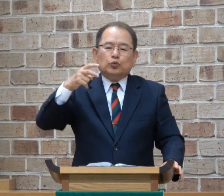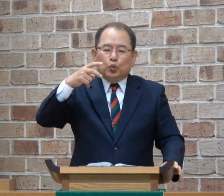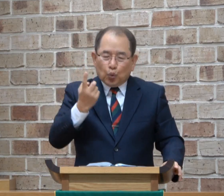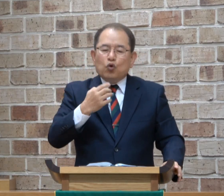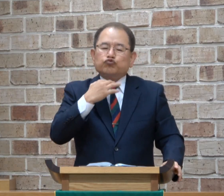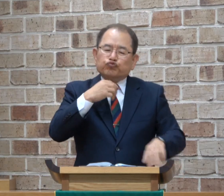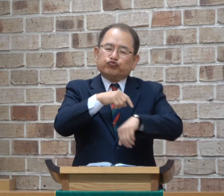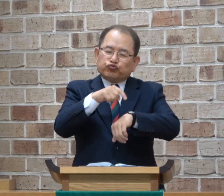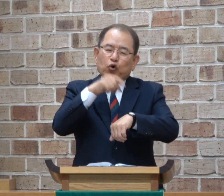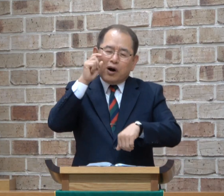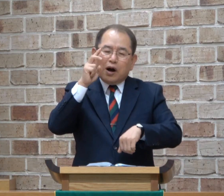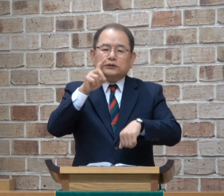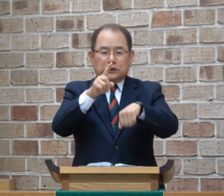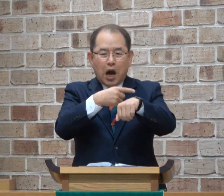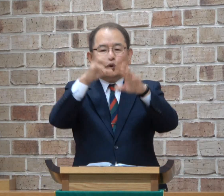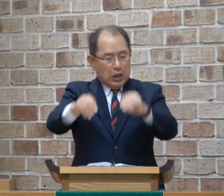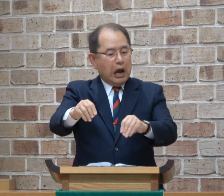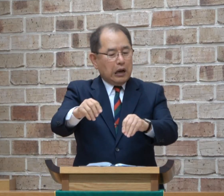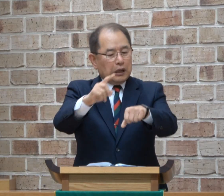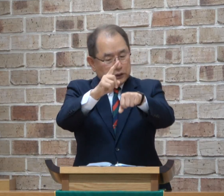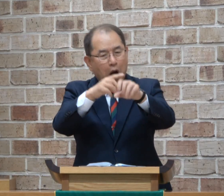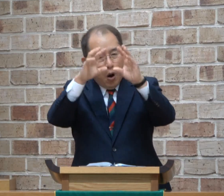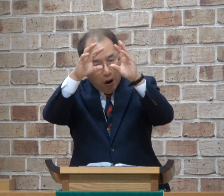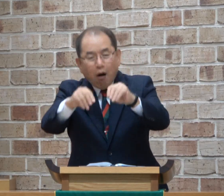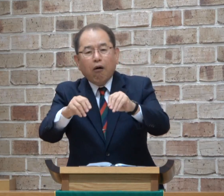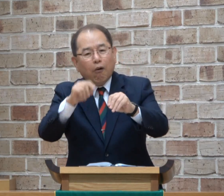시간이 지나면 또 자연히 치유됩니다.